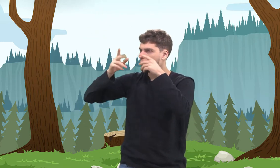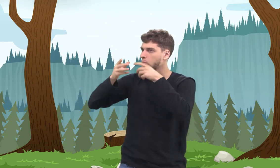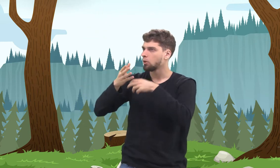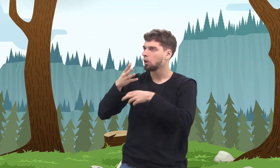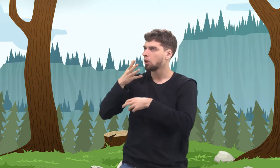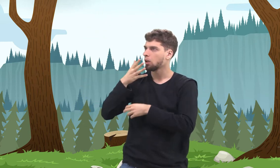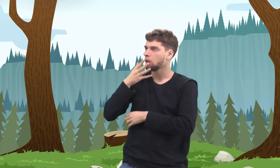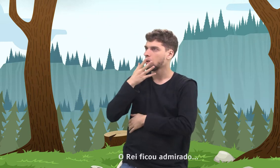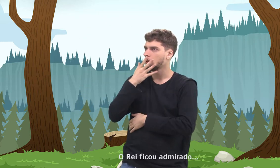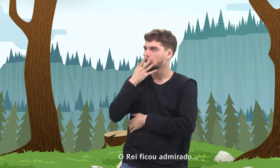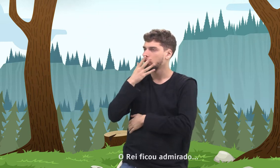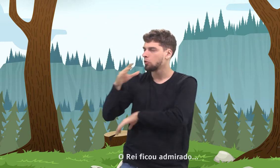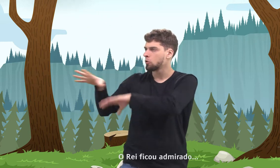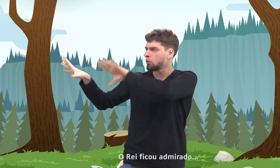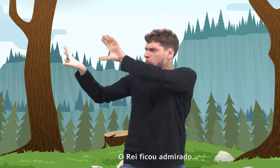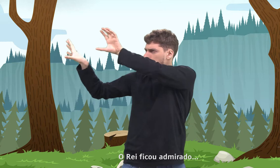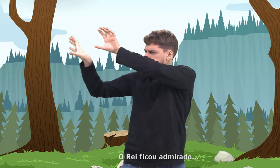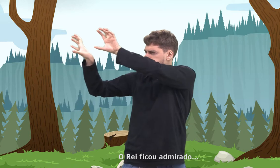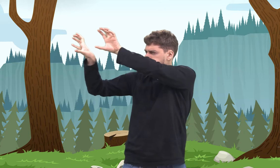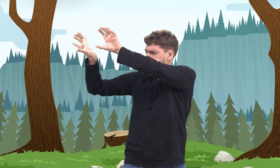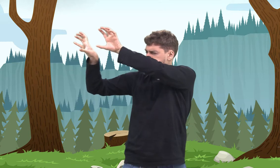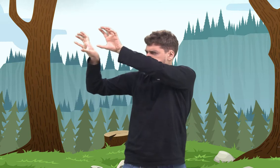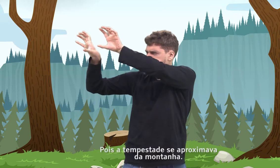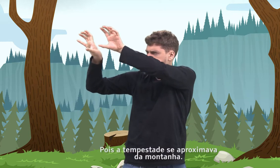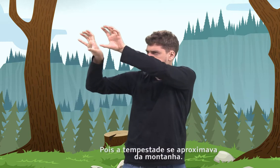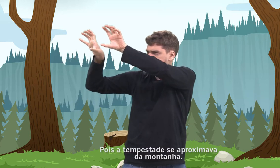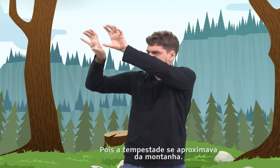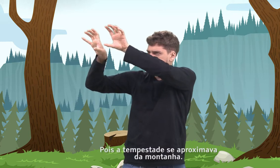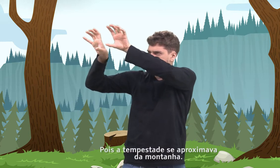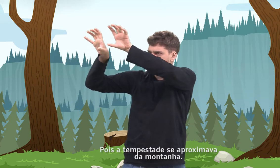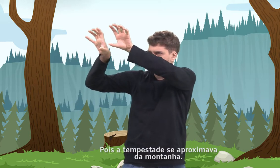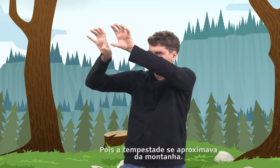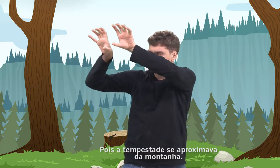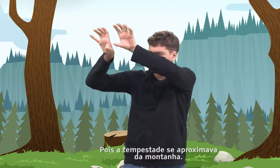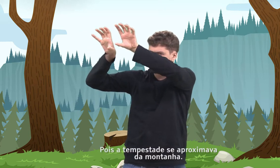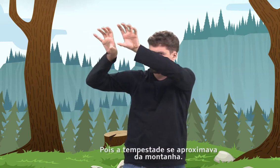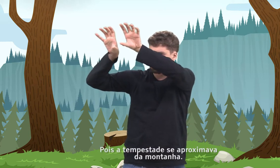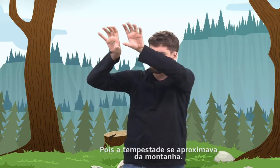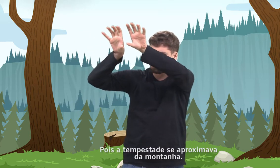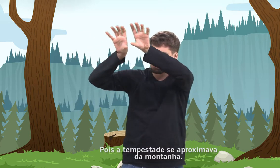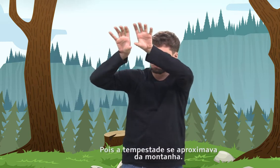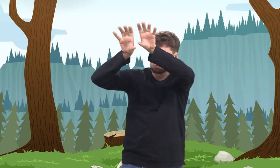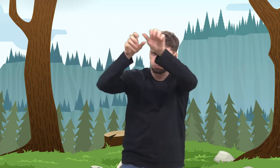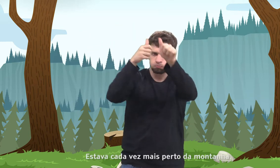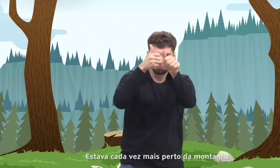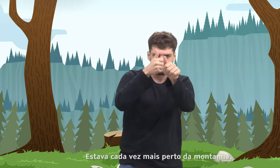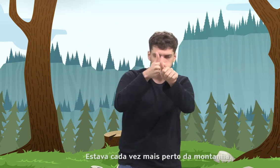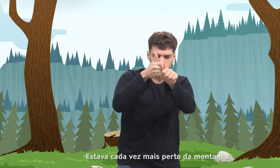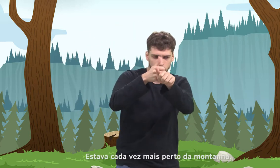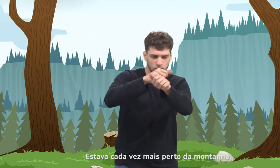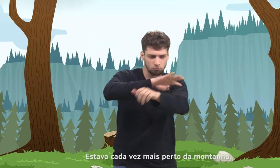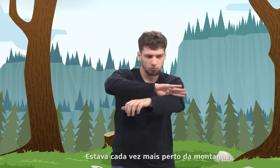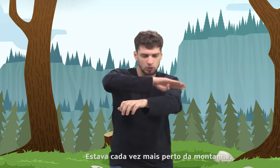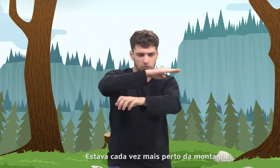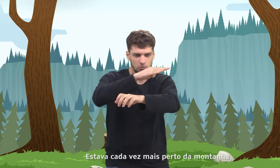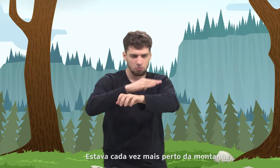o rei ficou admirado mas a tempestade se aproximava da montanha estava cada vez mais perto da